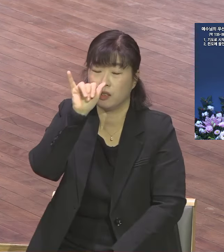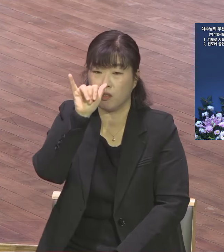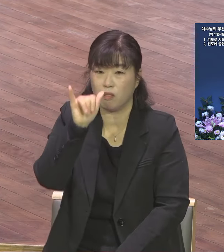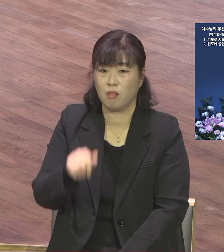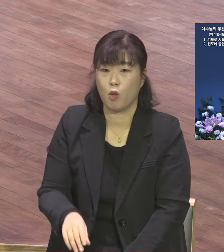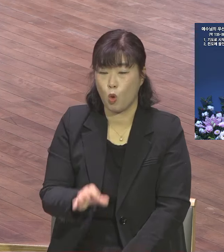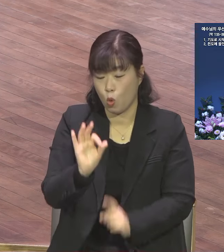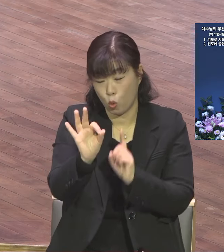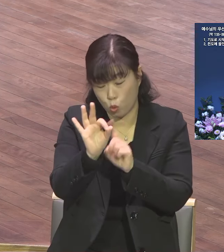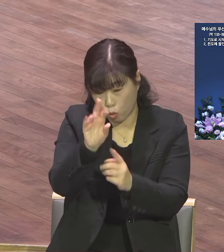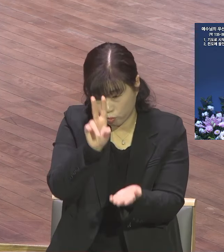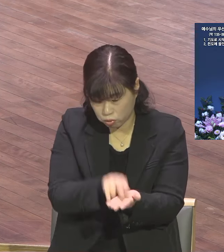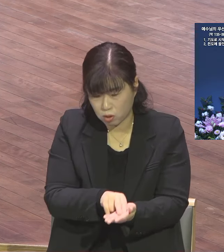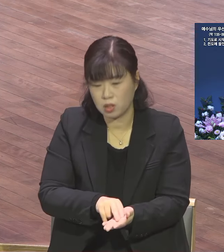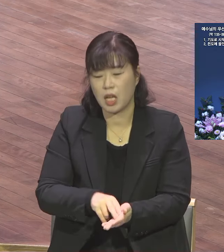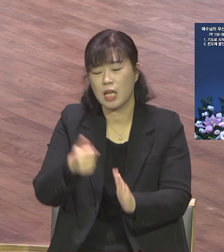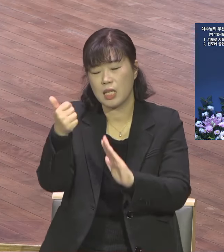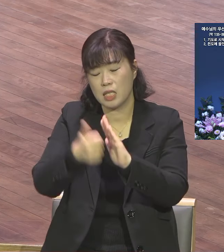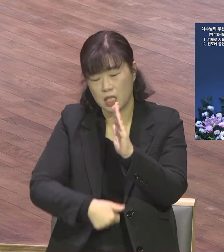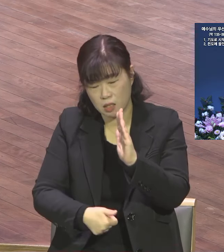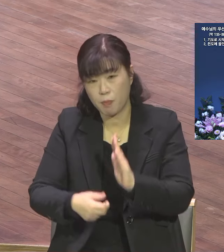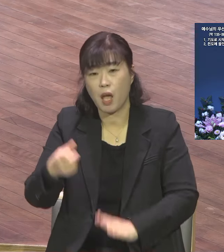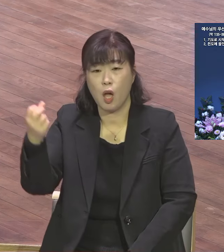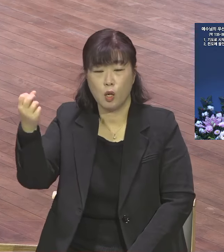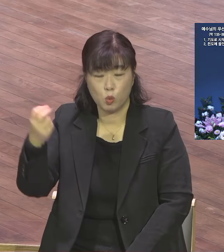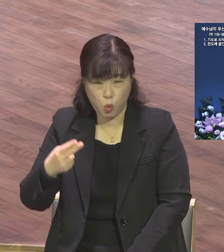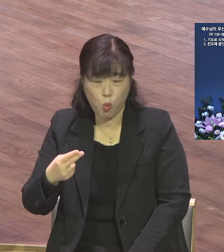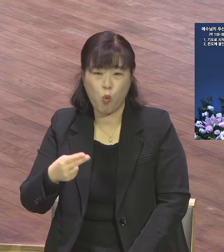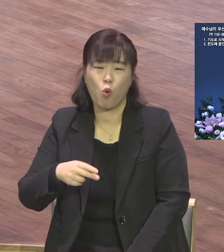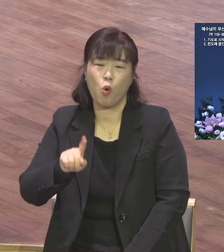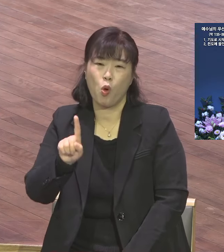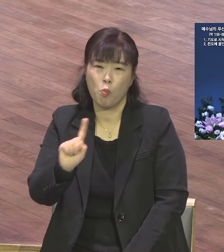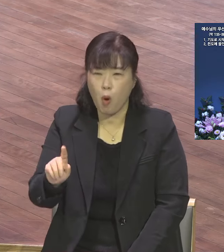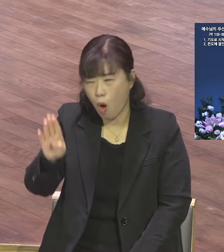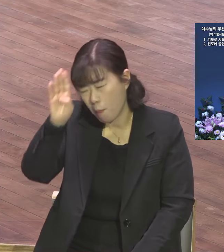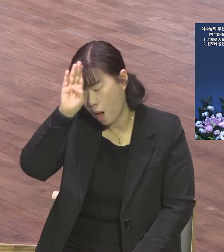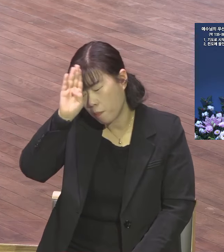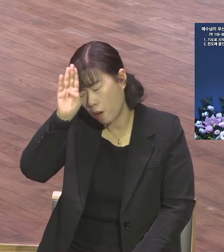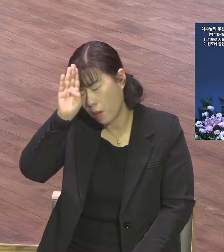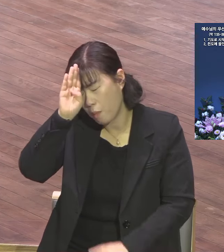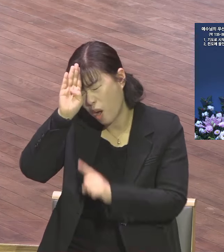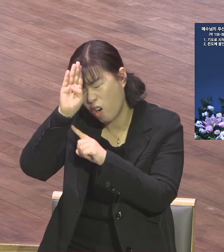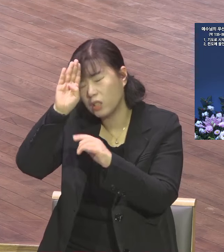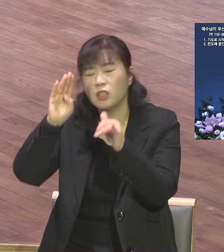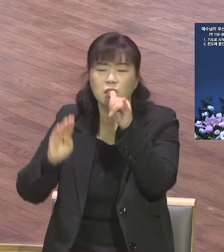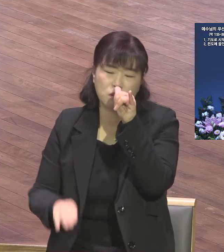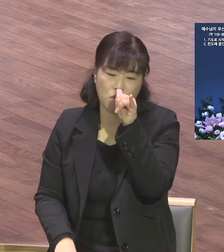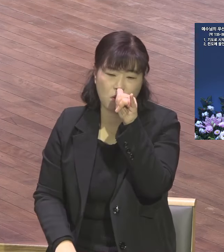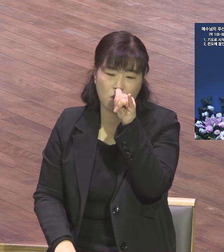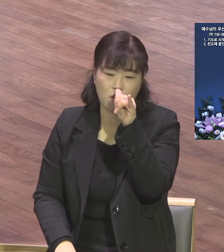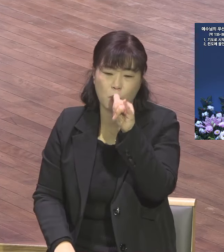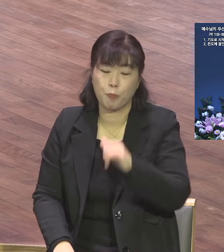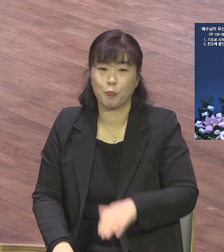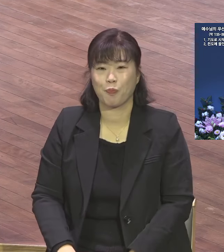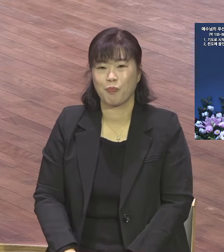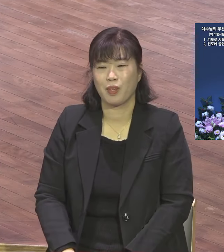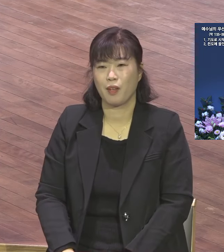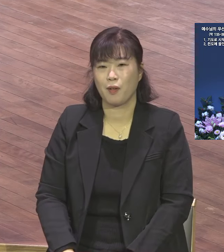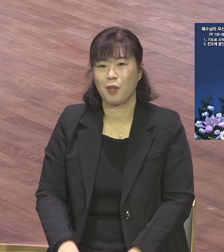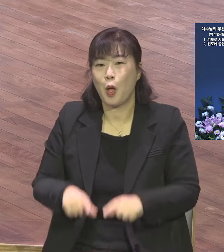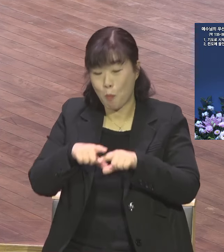실패, 이 각종 문제, 요것 좀 해결해 주세요. 이런 교회 온다니까요. 물론 해결해